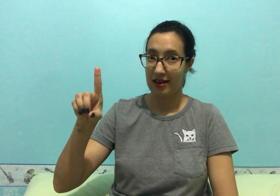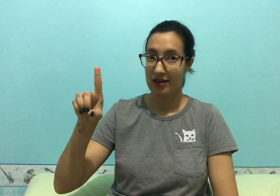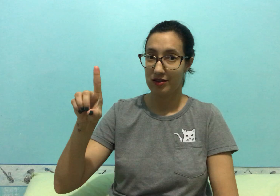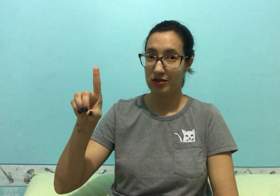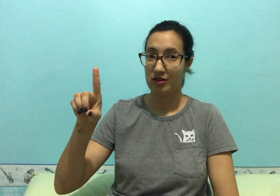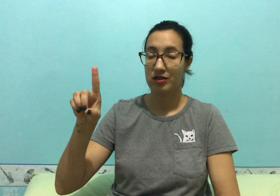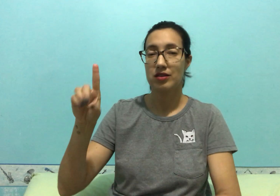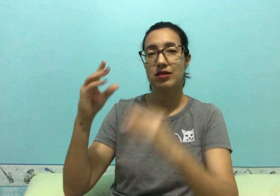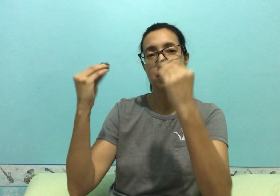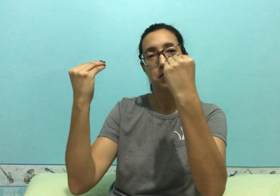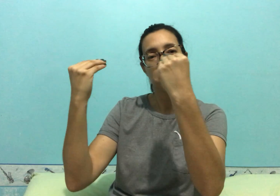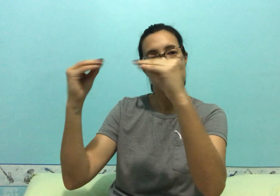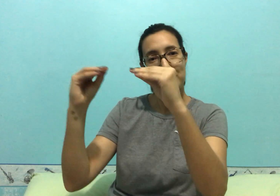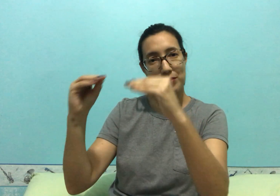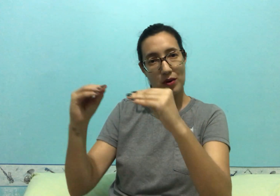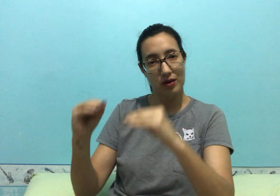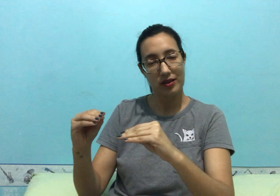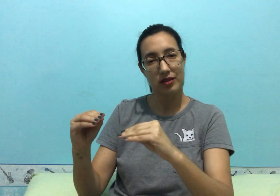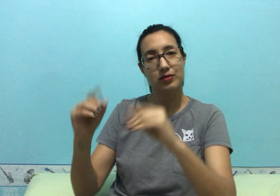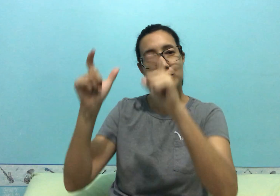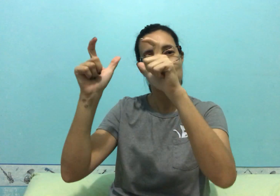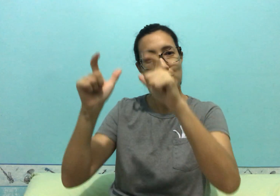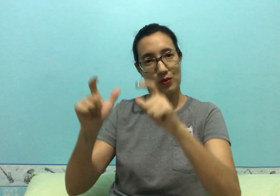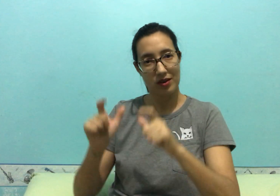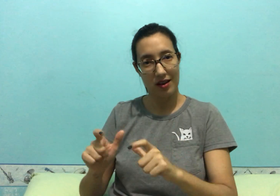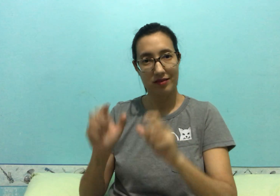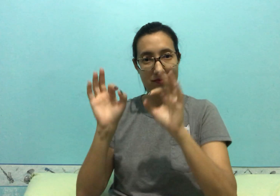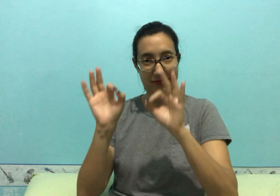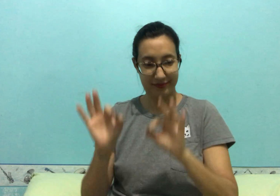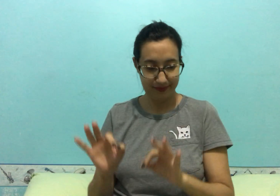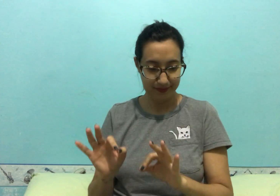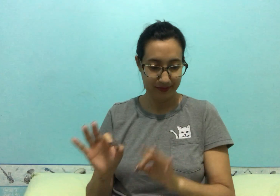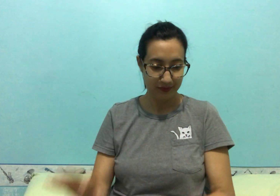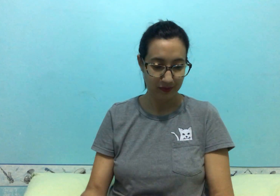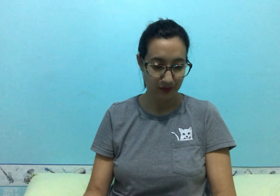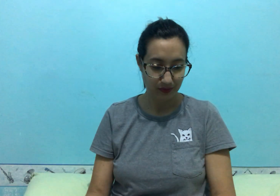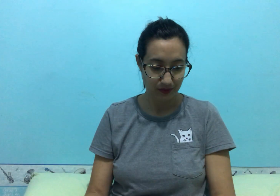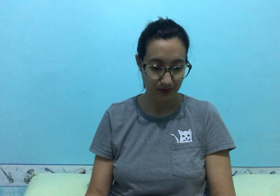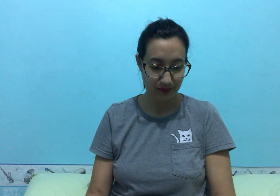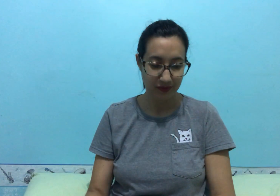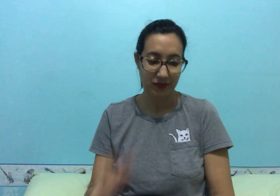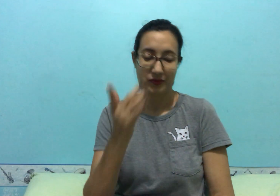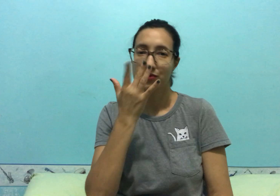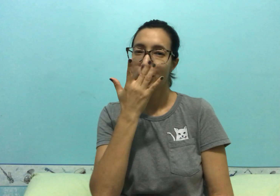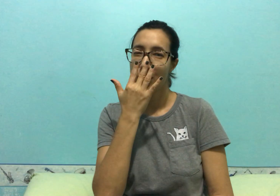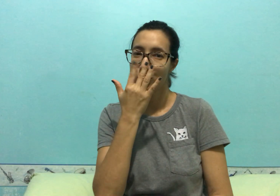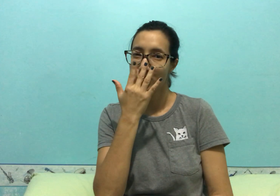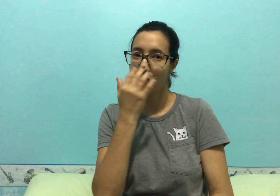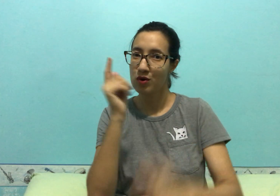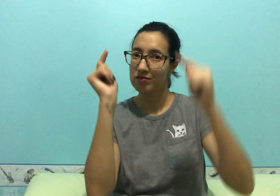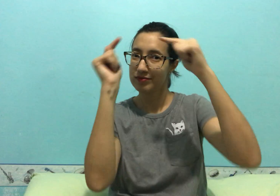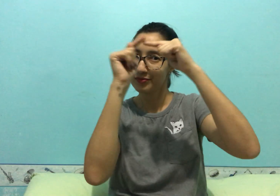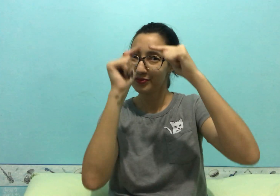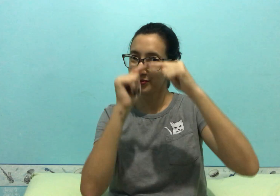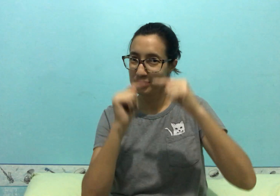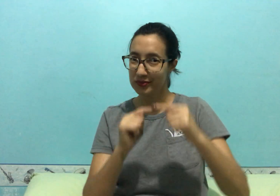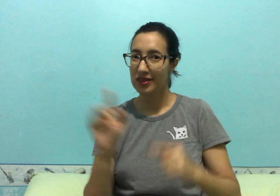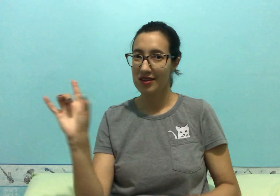cada um dele aí agora na sua posição. Então nós temos aqui um operador AND para o A e o C, um operador AND para o B e o não C, e